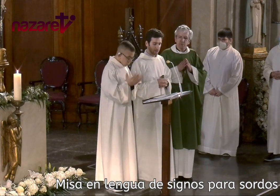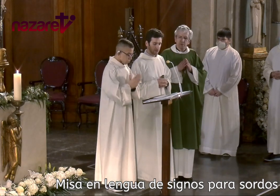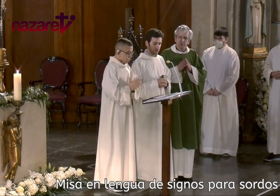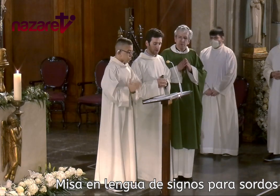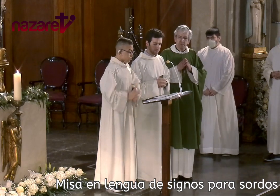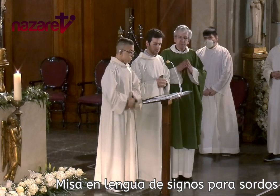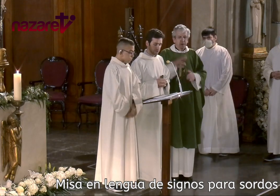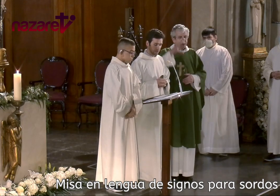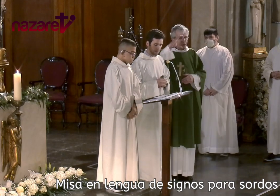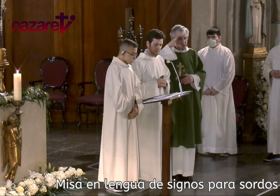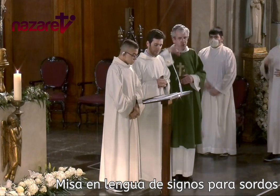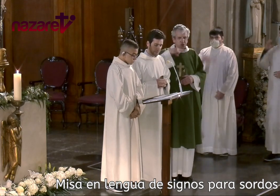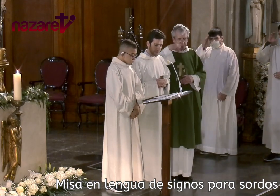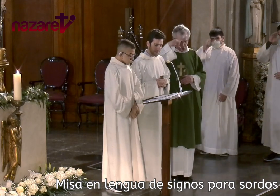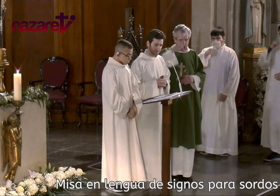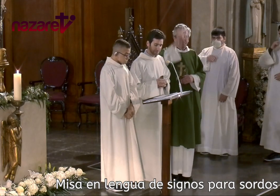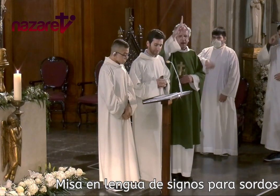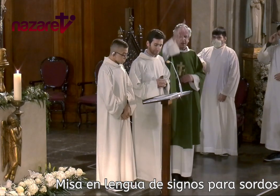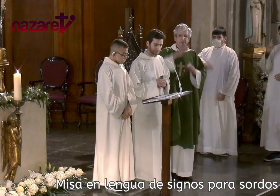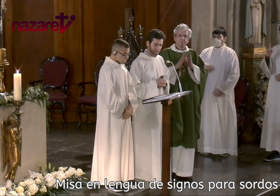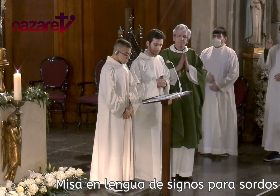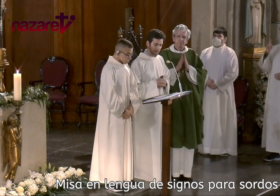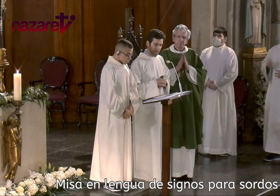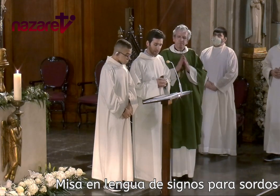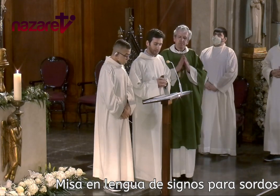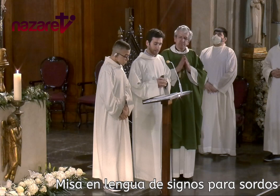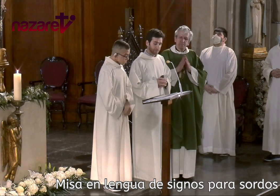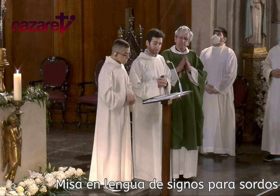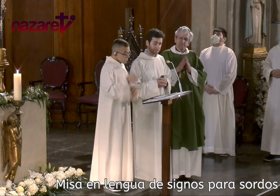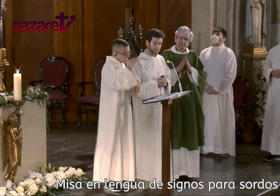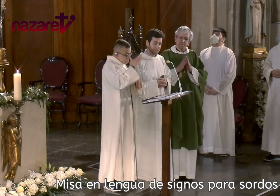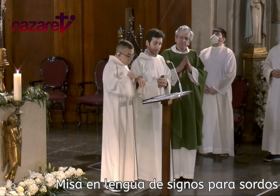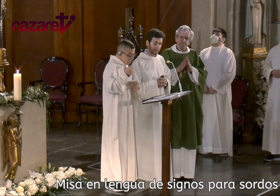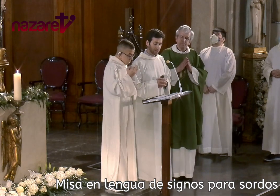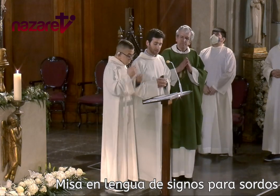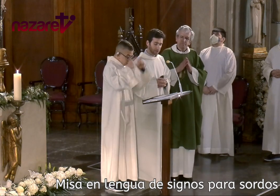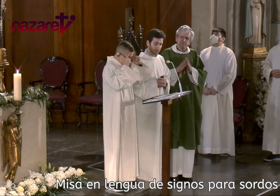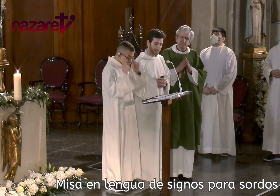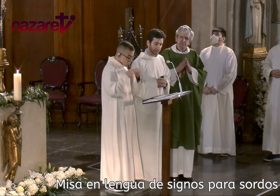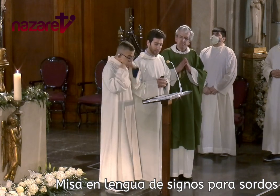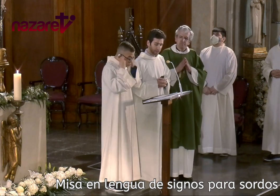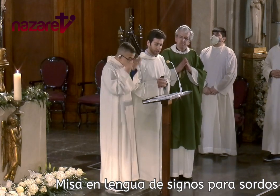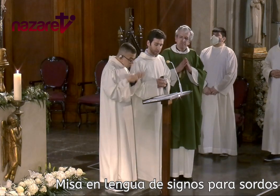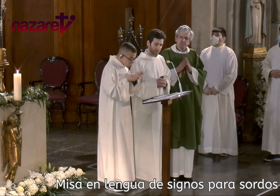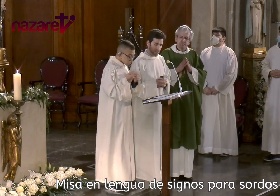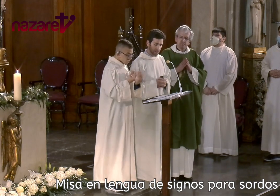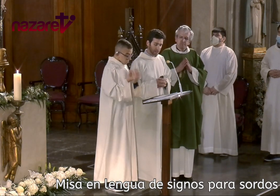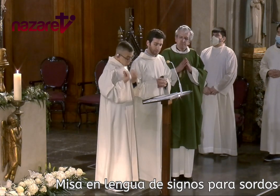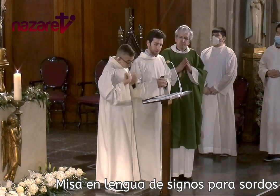ponemos escúchanos padre para que los monjes y religiosas vivan